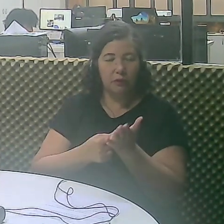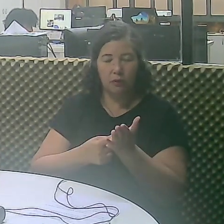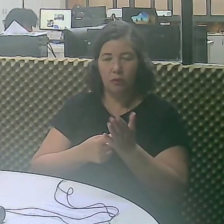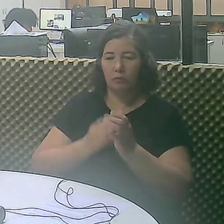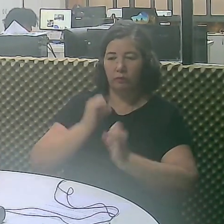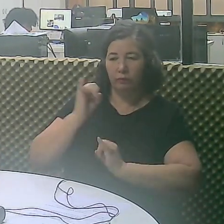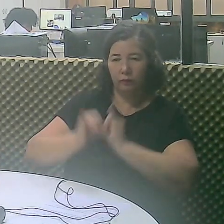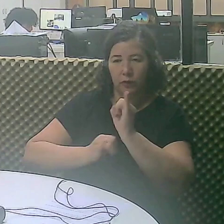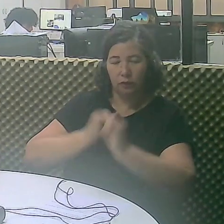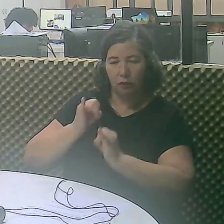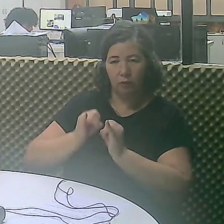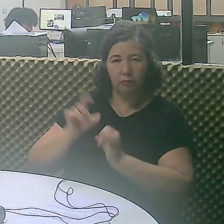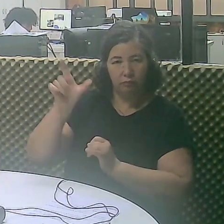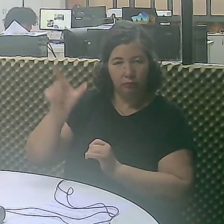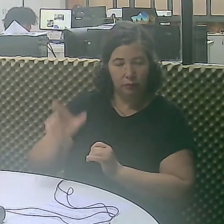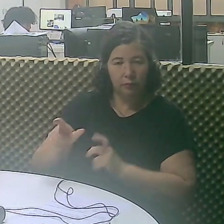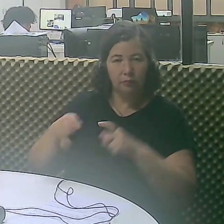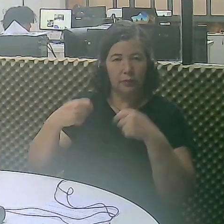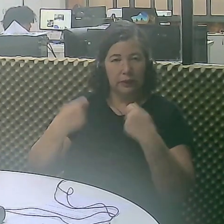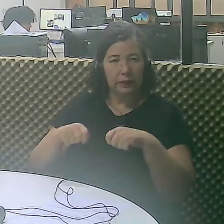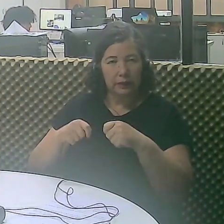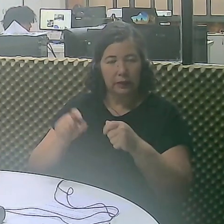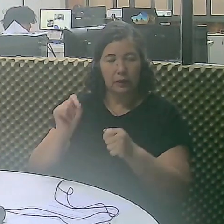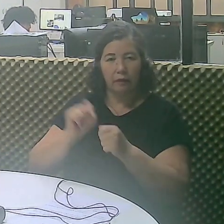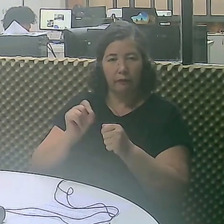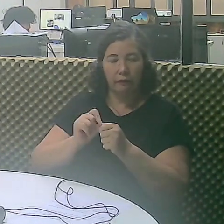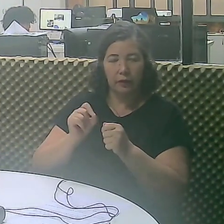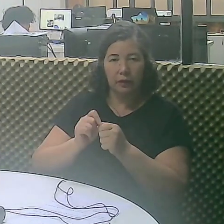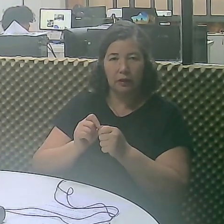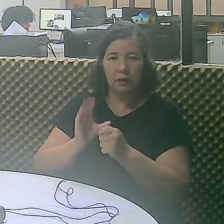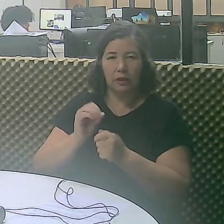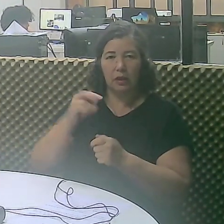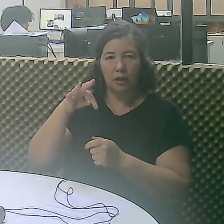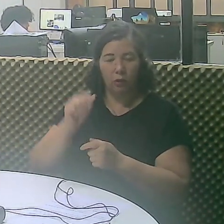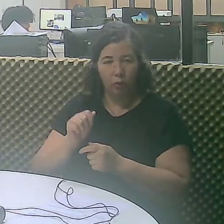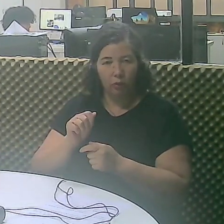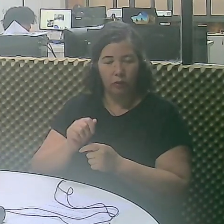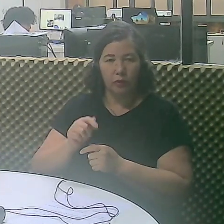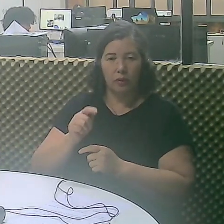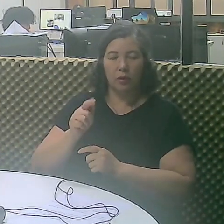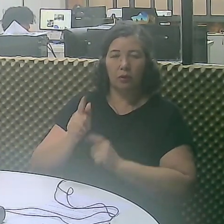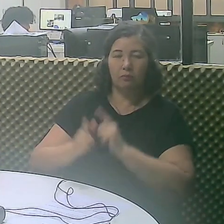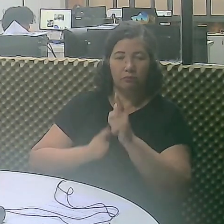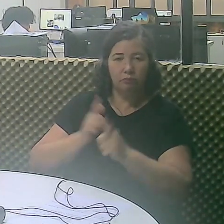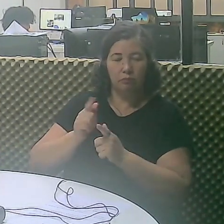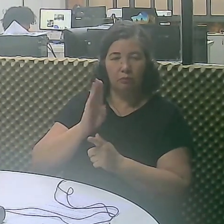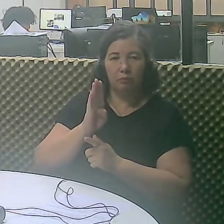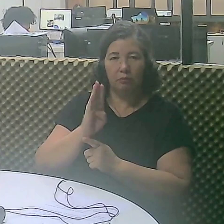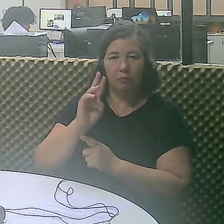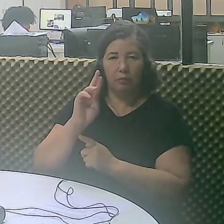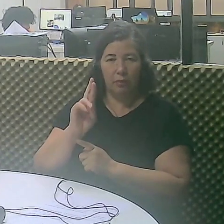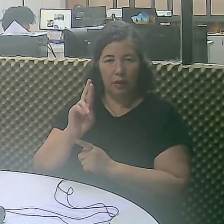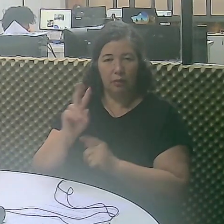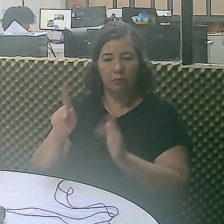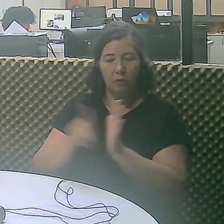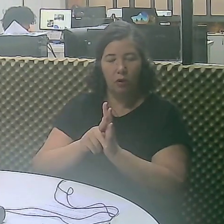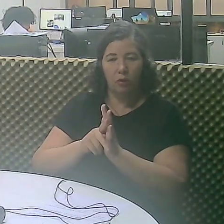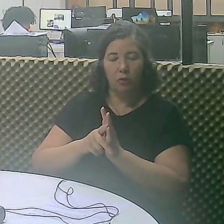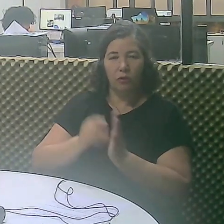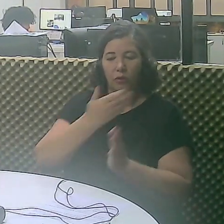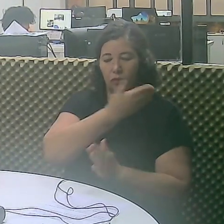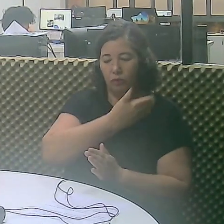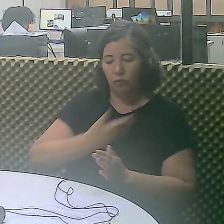virtual, o interessado precisa criar uma conta no login gov.br, que foi desenvolvido pelo governo federal. No